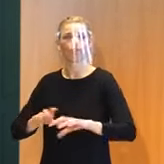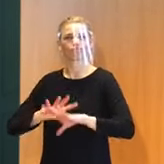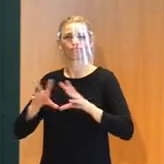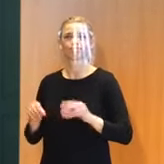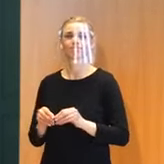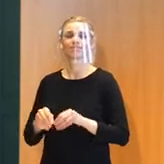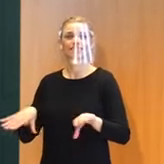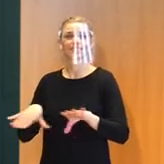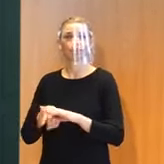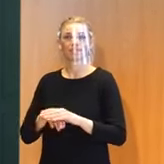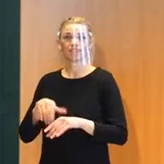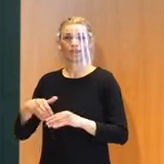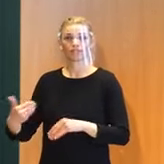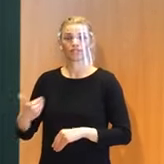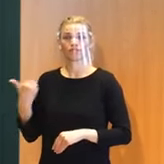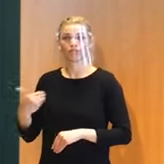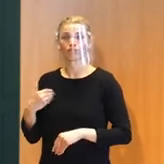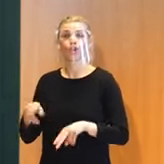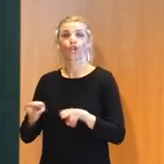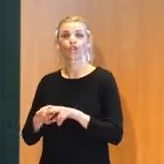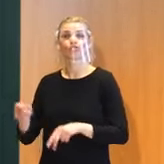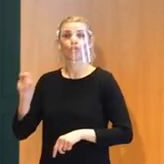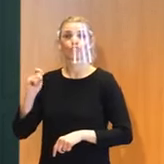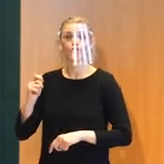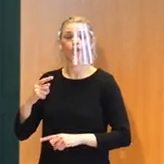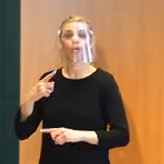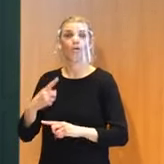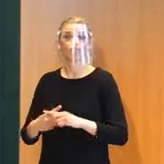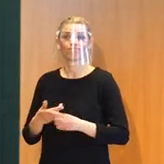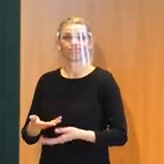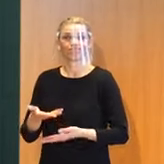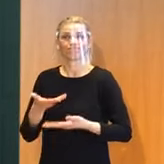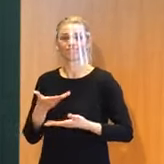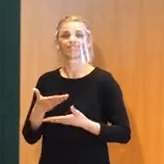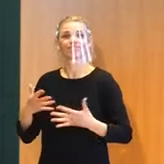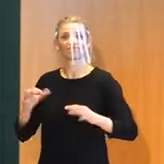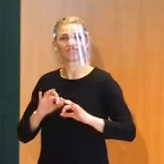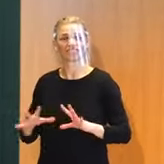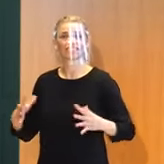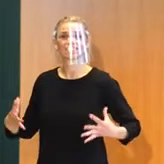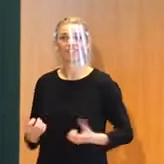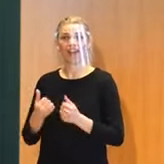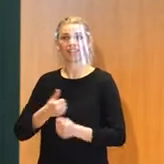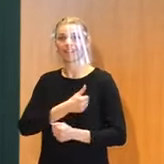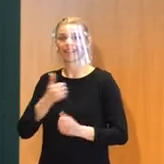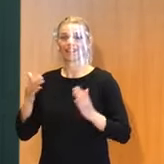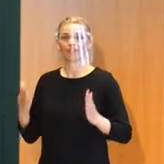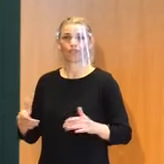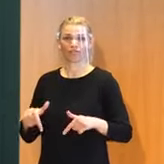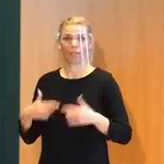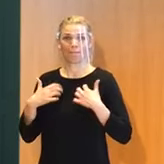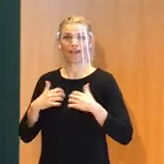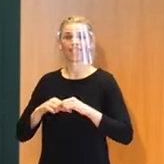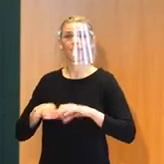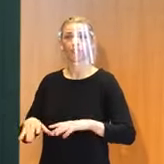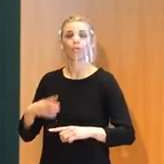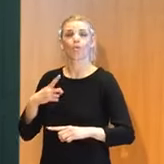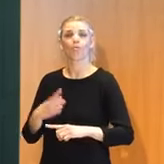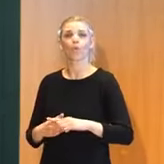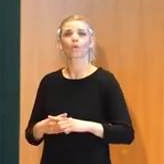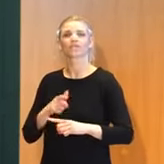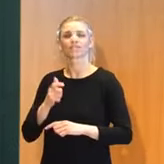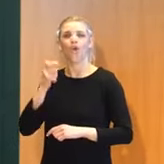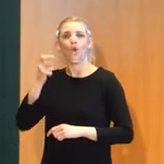V školstve, rodičom a žiakom najmä za to, ako mi pomohli zvládnuť ostatný rok v rámci tejto pandémie a všetkým